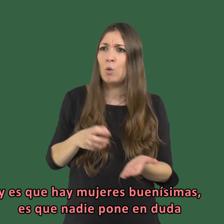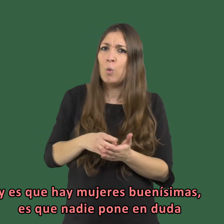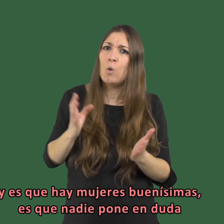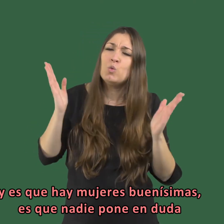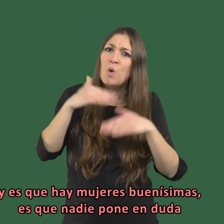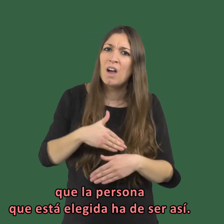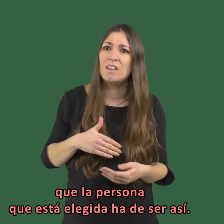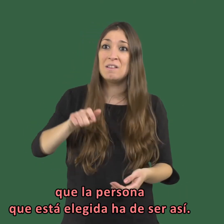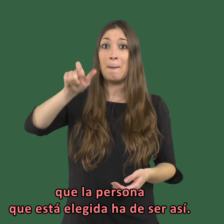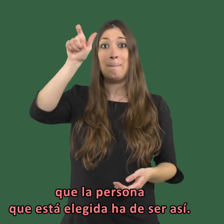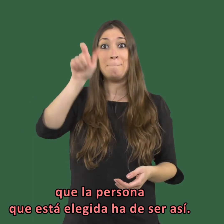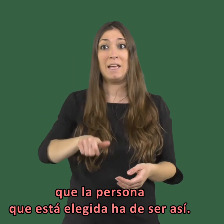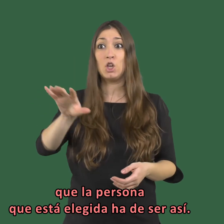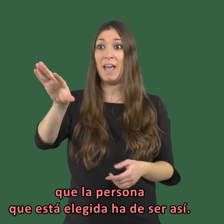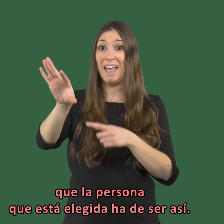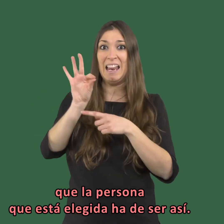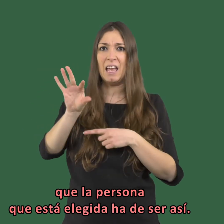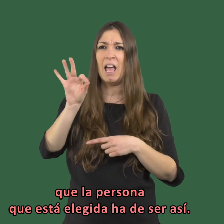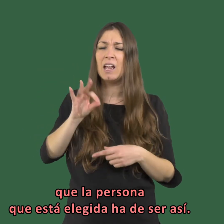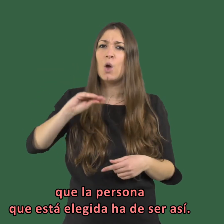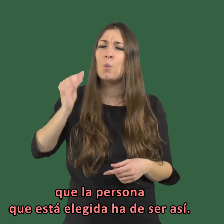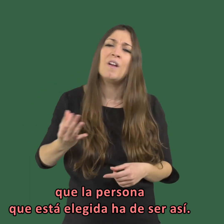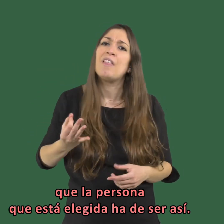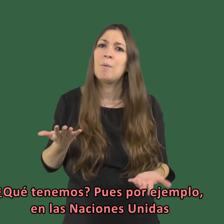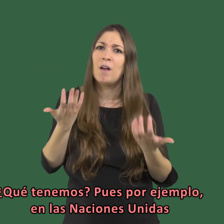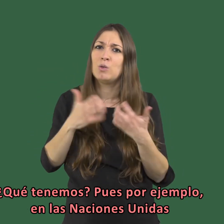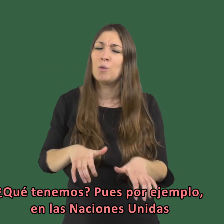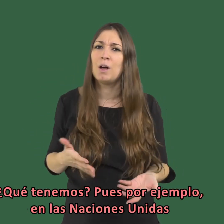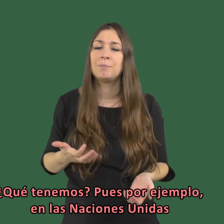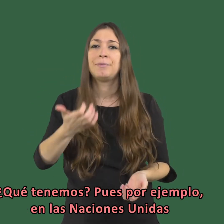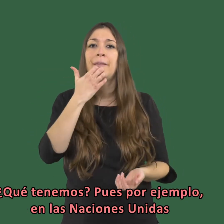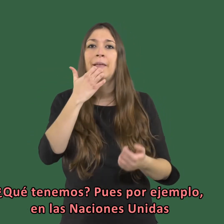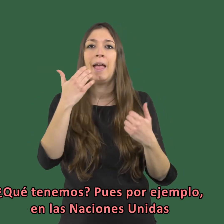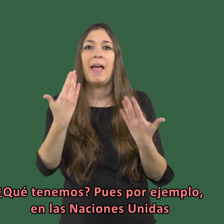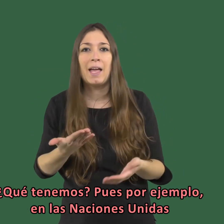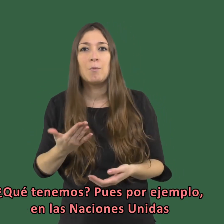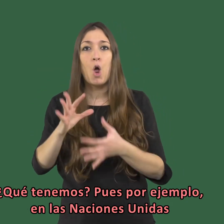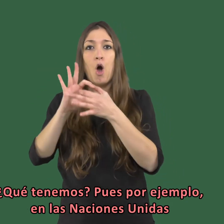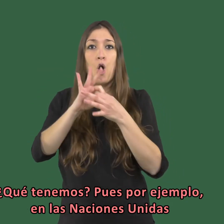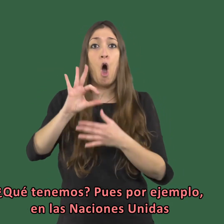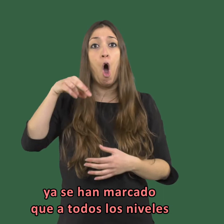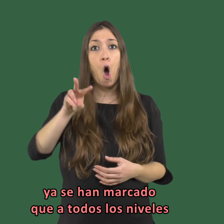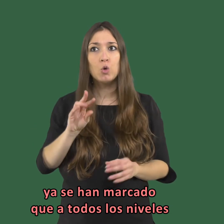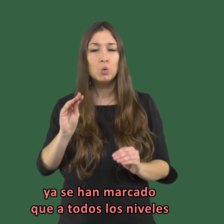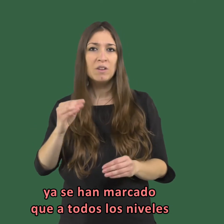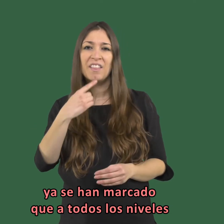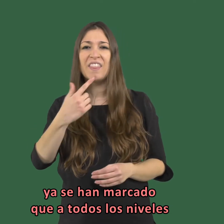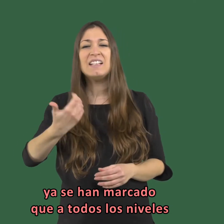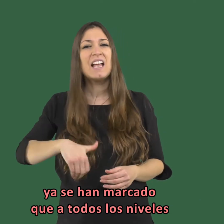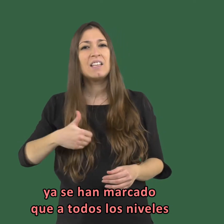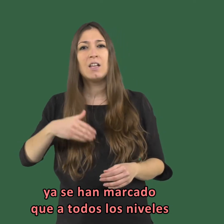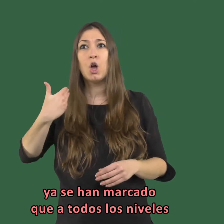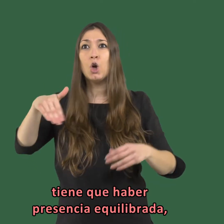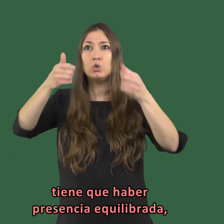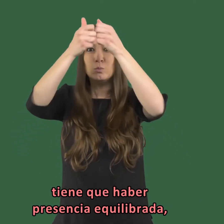en duda que la persona que está elegida ha de ser así. ¿Qué tenemos? Pues, por ejemplo, en las Naciones Unidas ya se han marcado que a todos